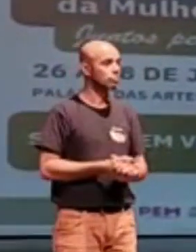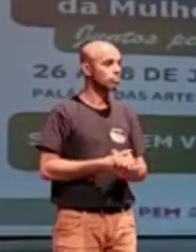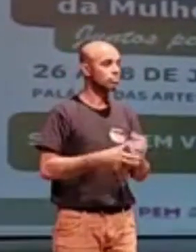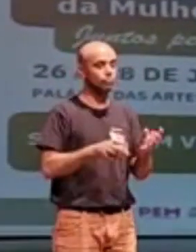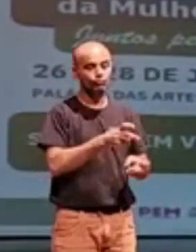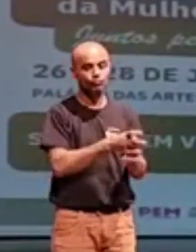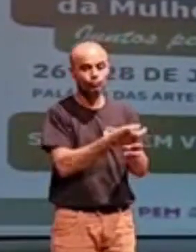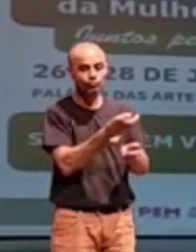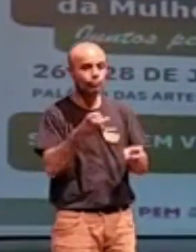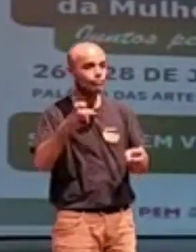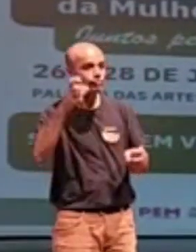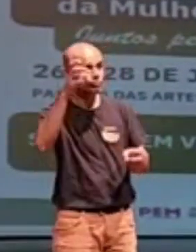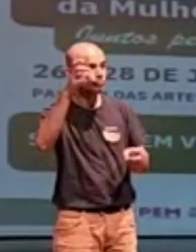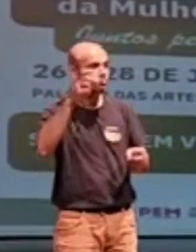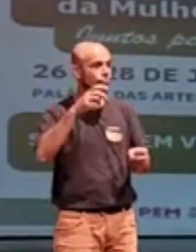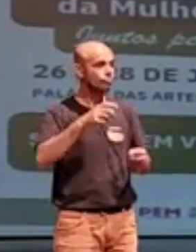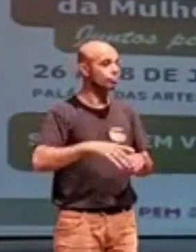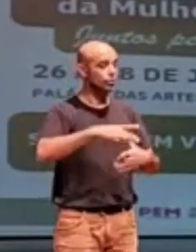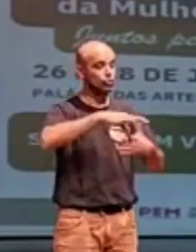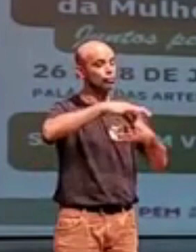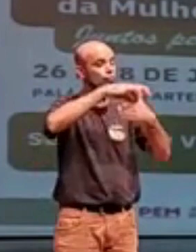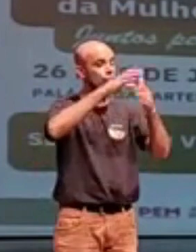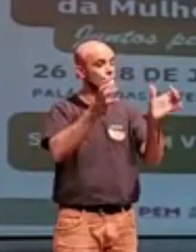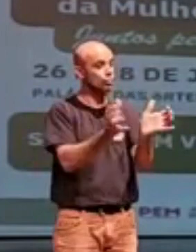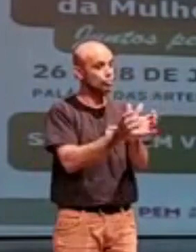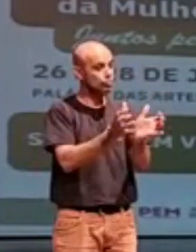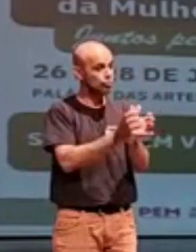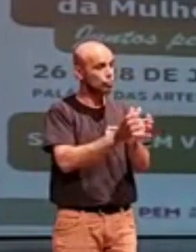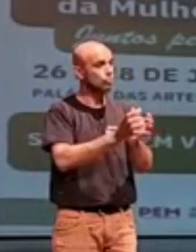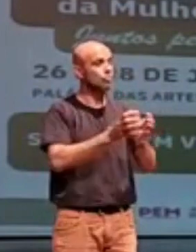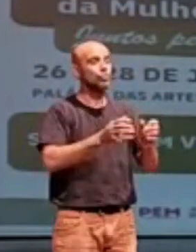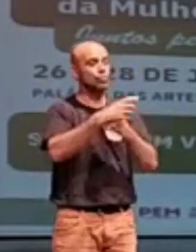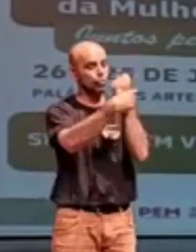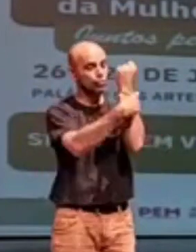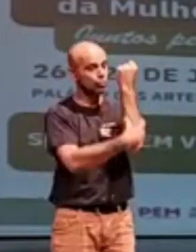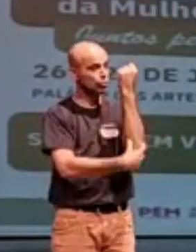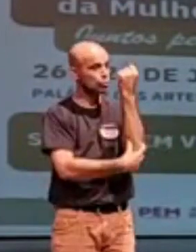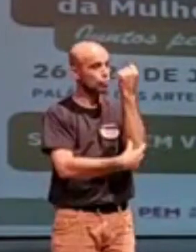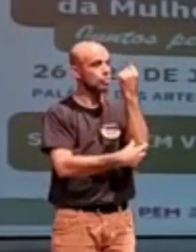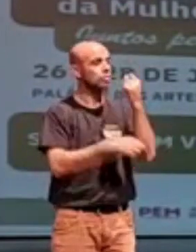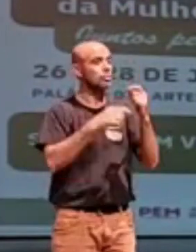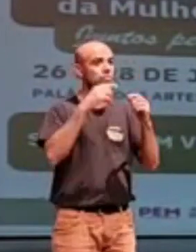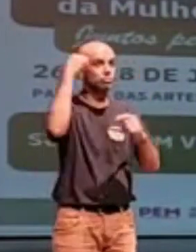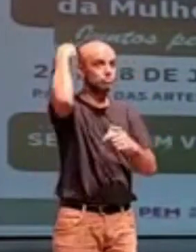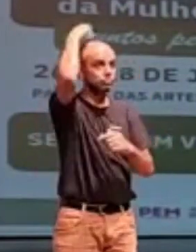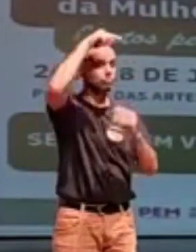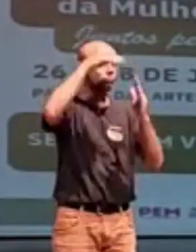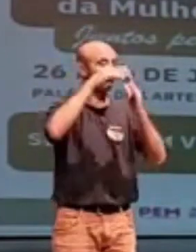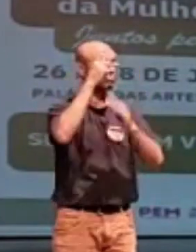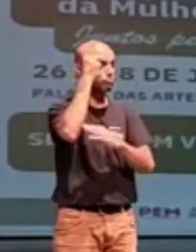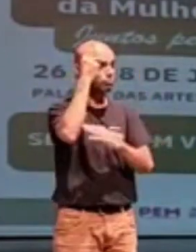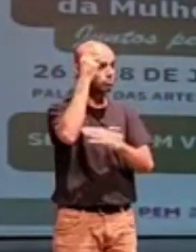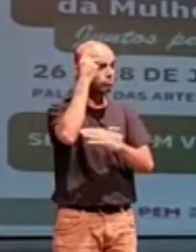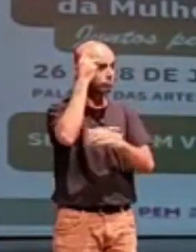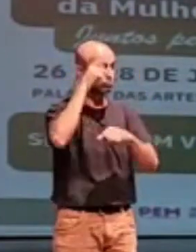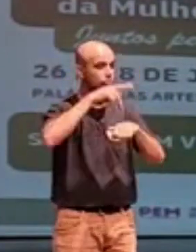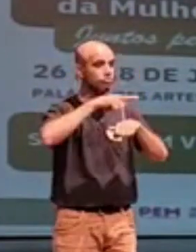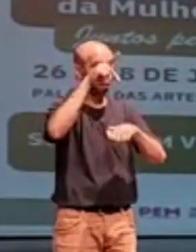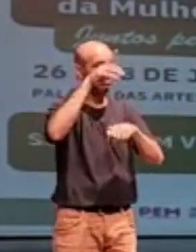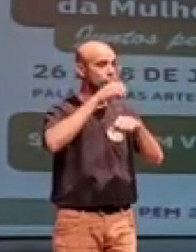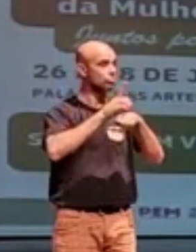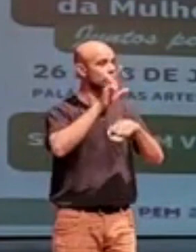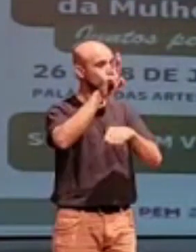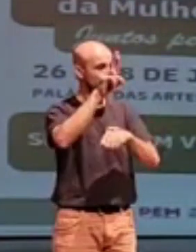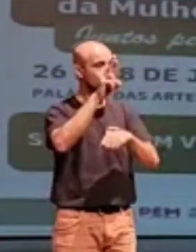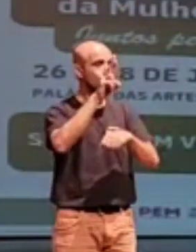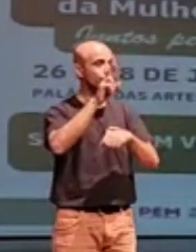Escoliose Research Society, chefe do grupo de coluna do Pavilhão Fernandinho Simons da Santa Casa de São Paulo, pós-doutor da Faculdade de Ciências